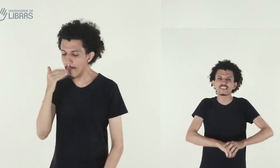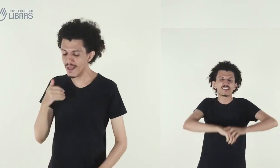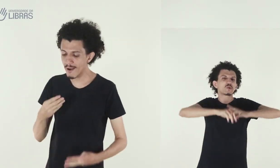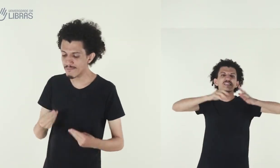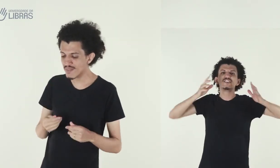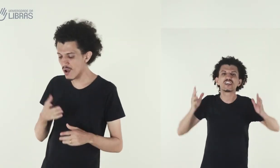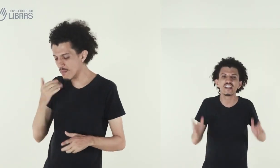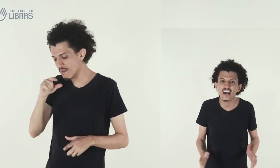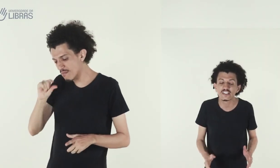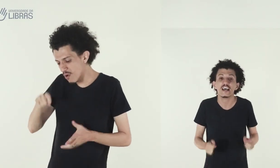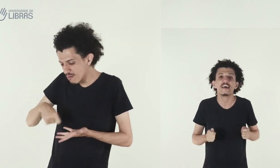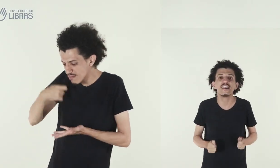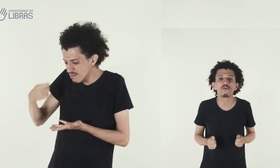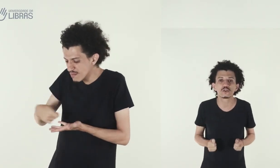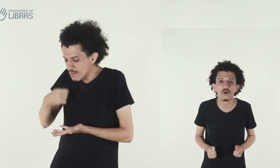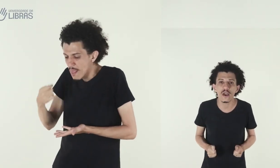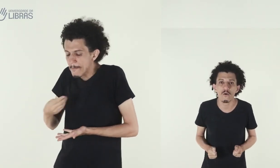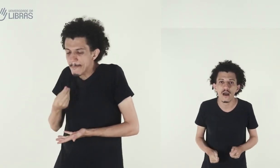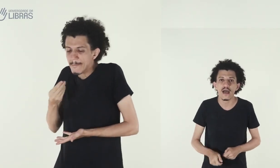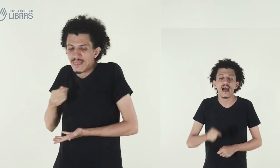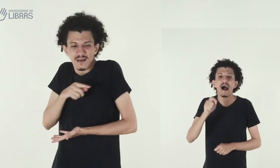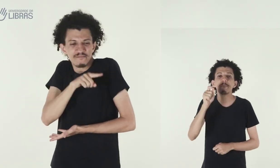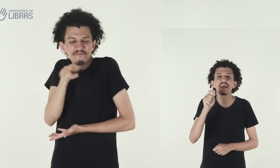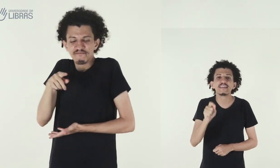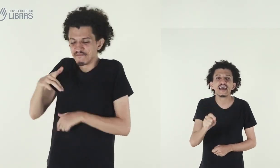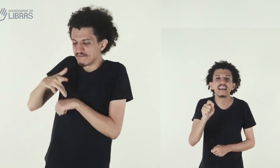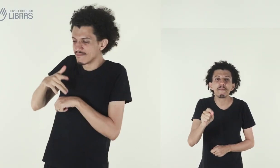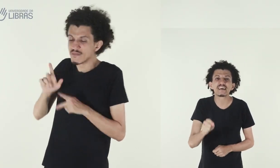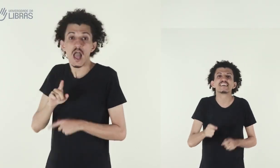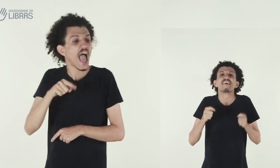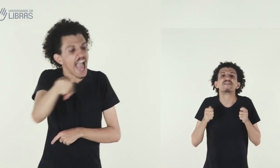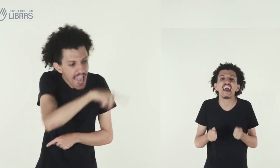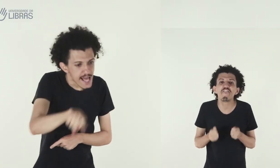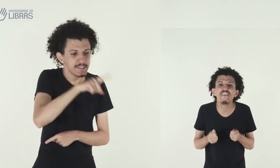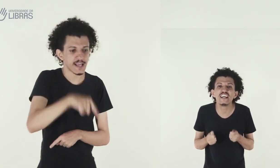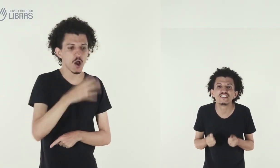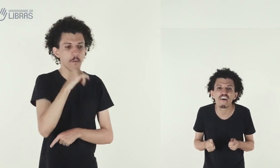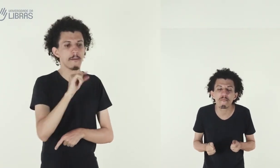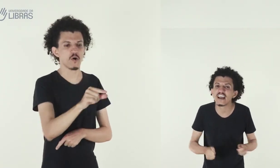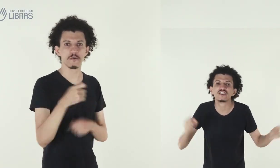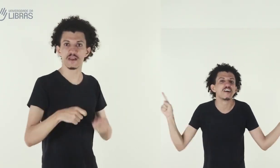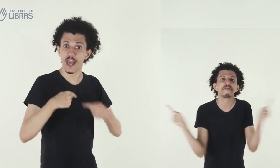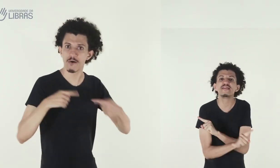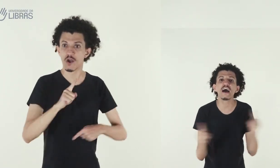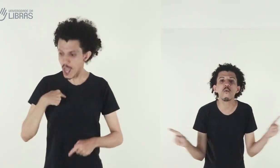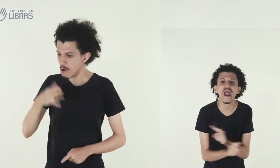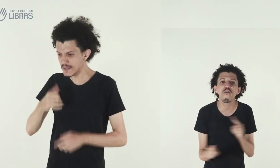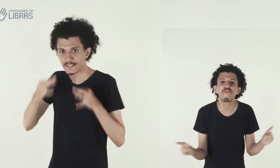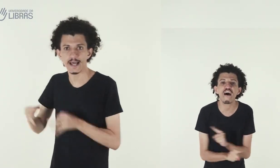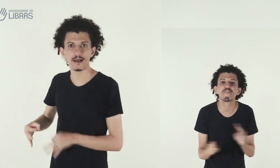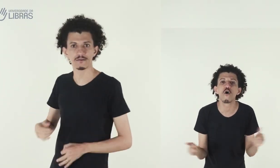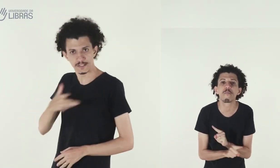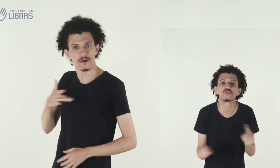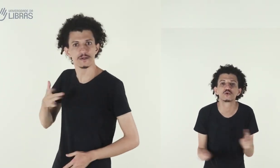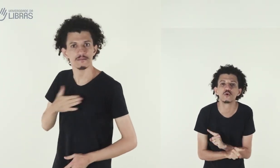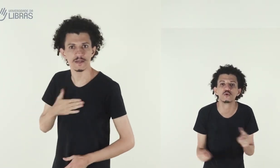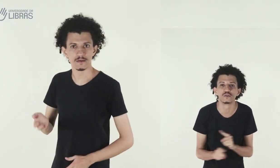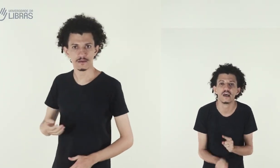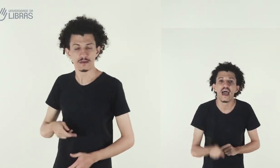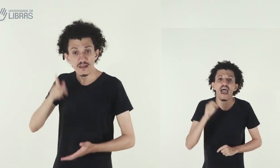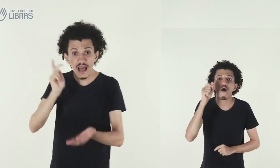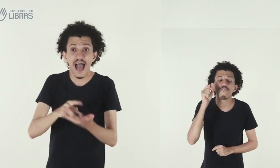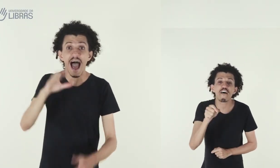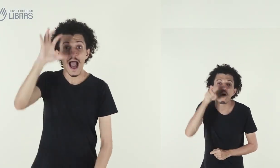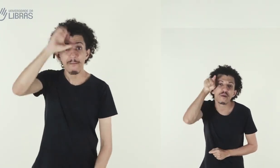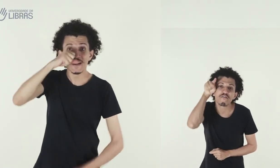coisas, na frente dessas coisas indignantes, não sou eu. Aprender Libras definitivamente não é um favor para os